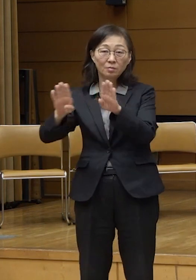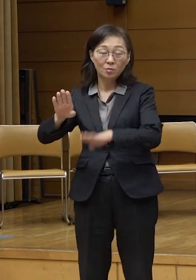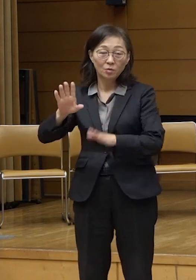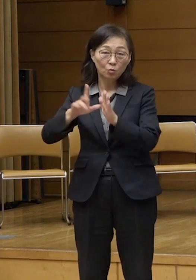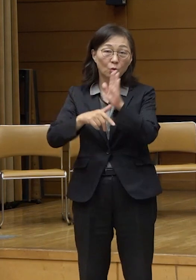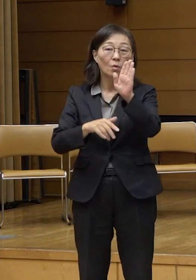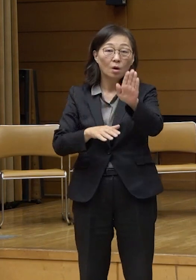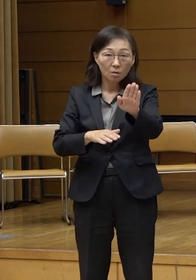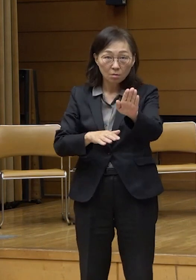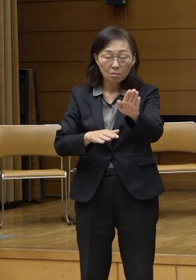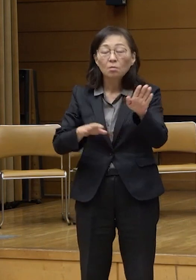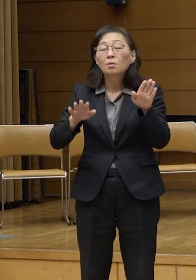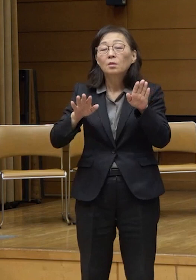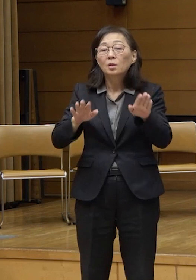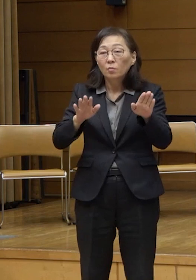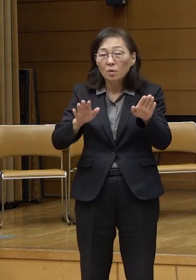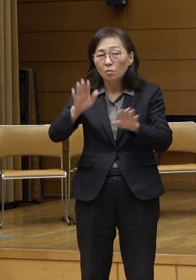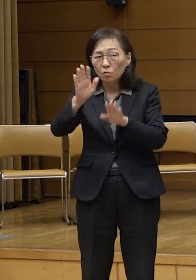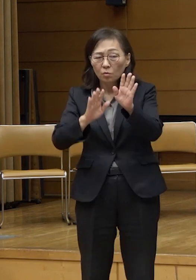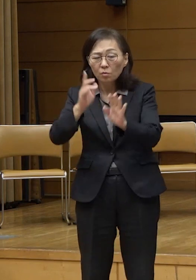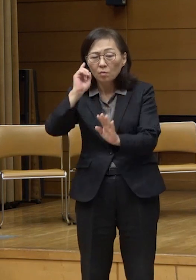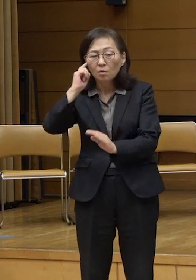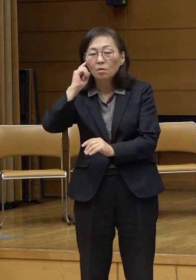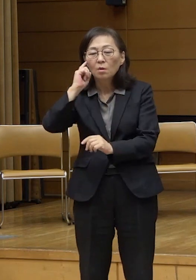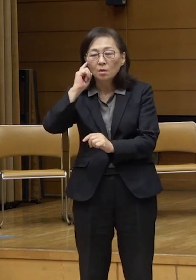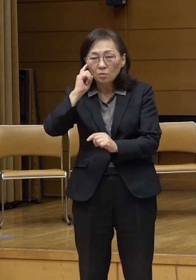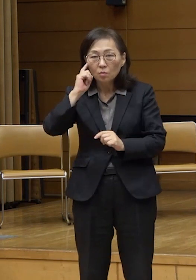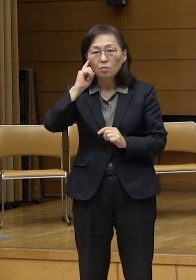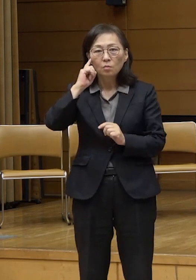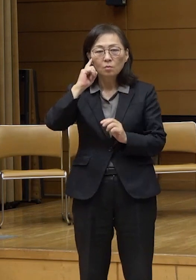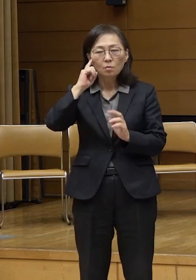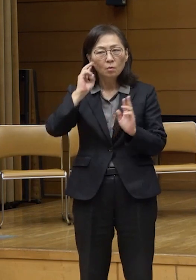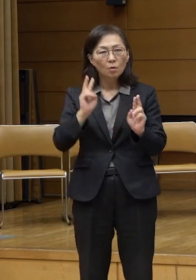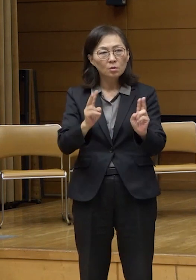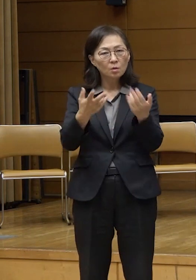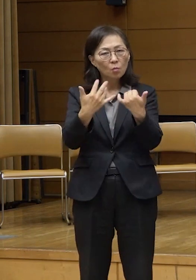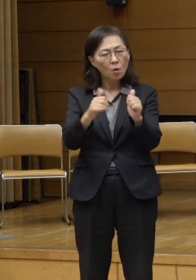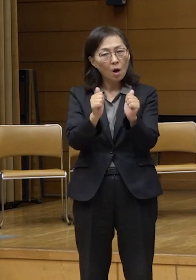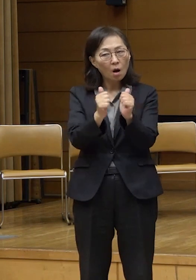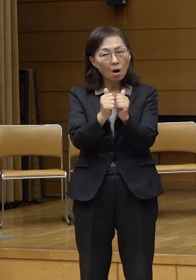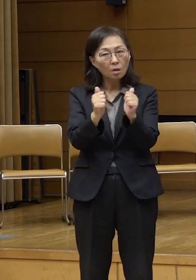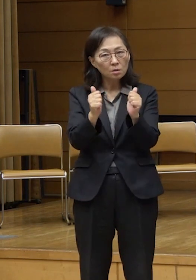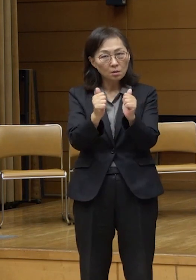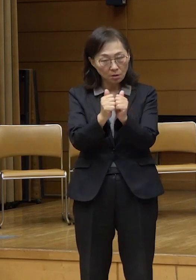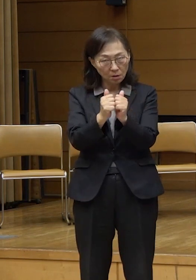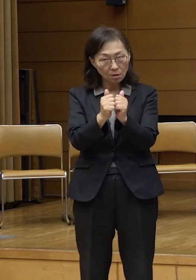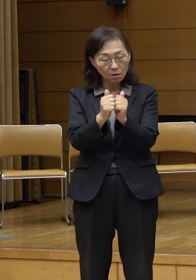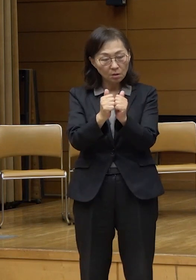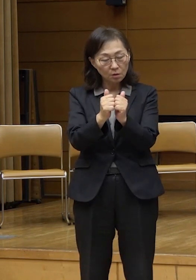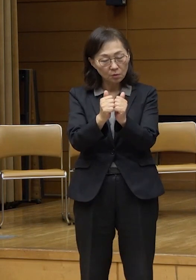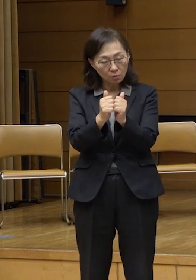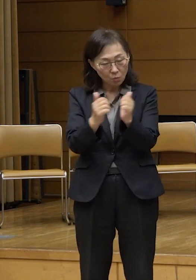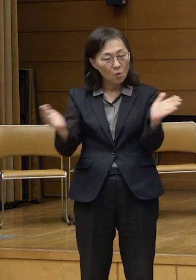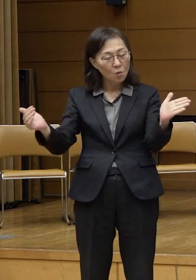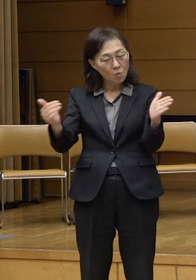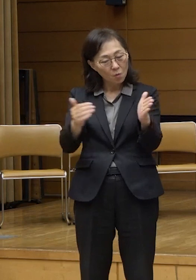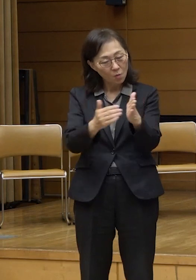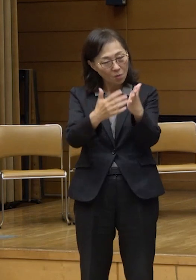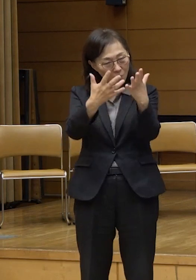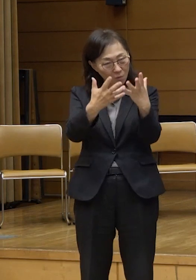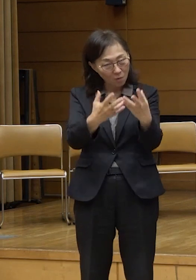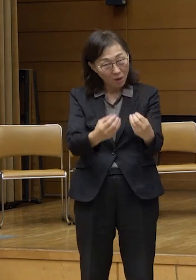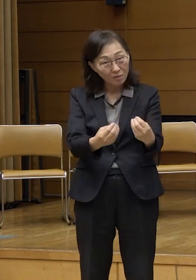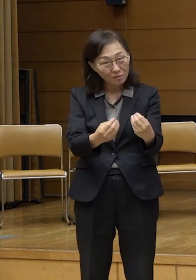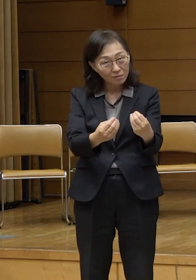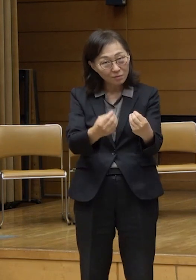状況から比べますと、先ほど先生のお話も聞いてますと、この専門家会議としても、まあ、一区切りというところなのかなというふうにも感じたんですけども、